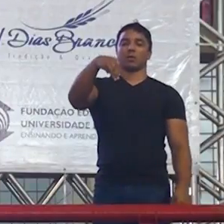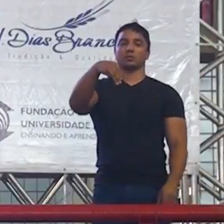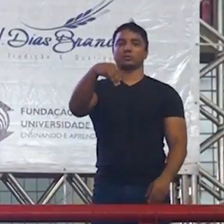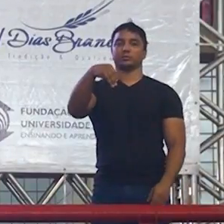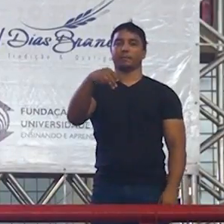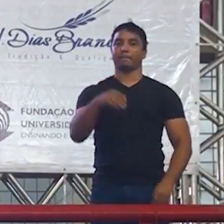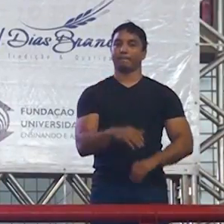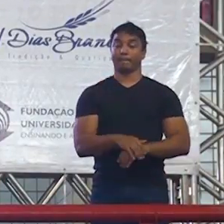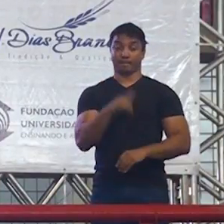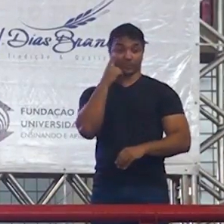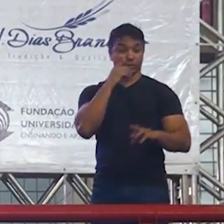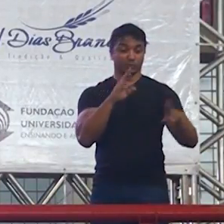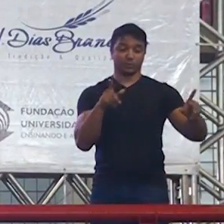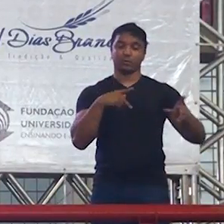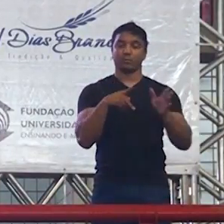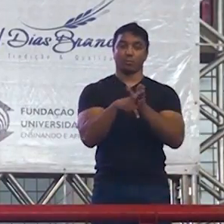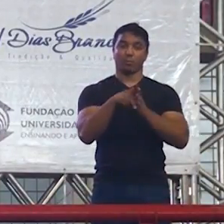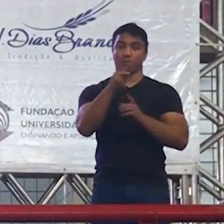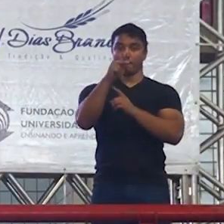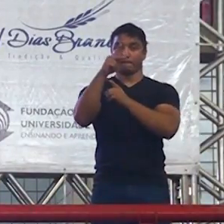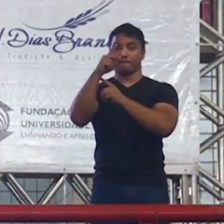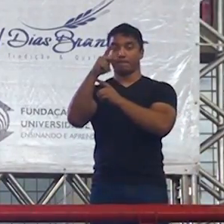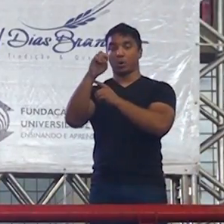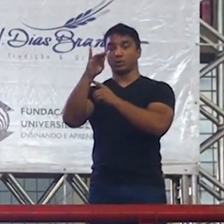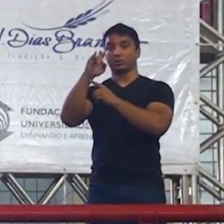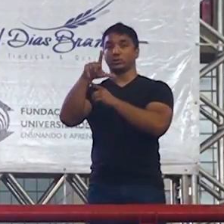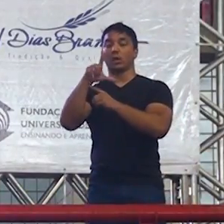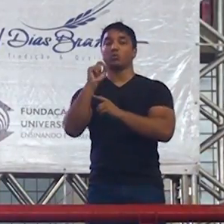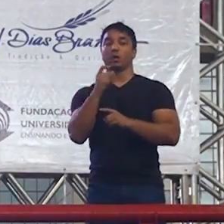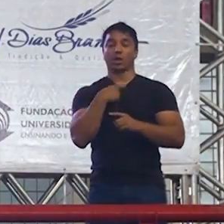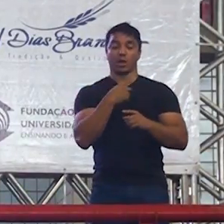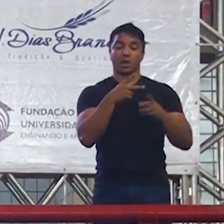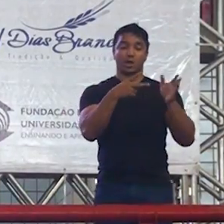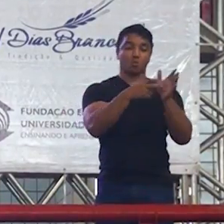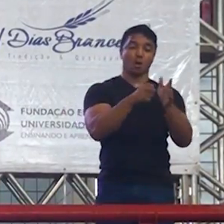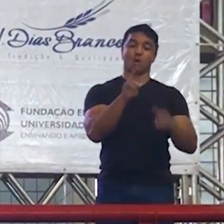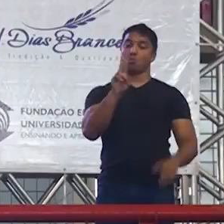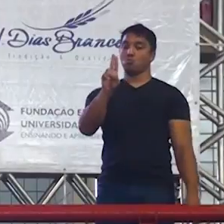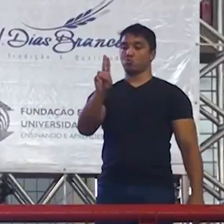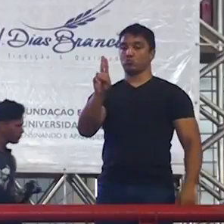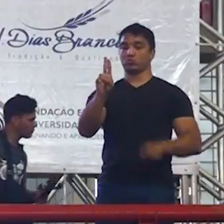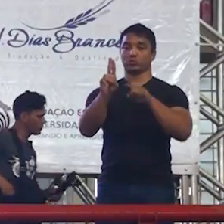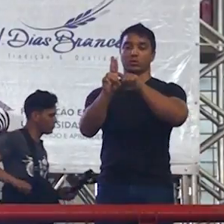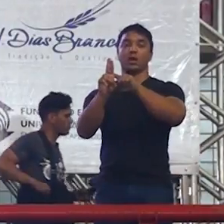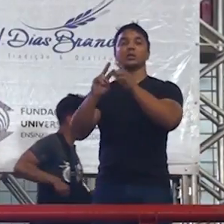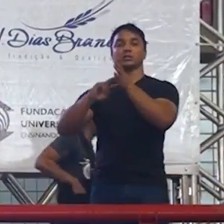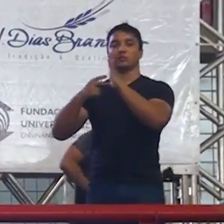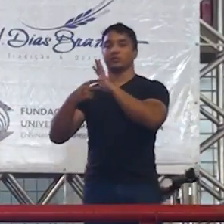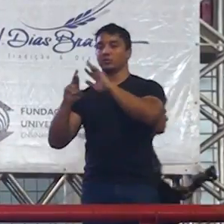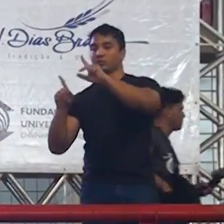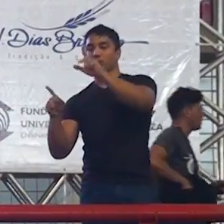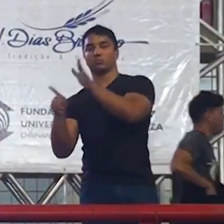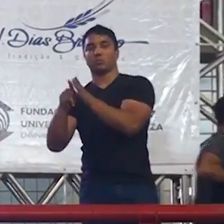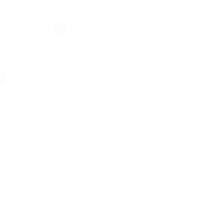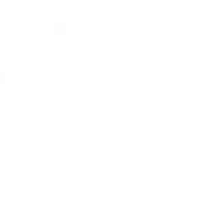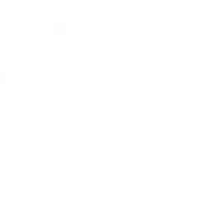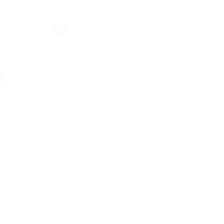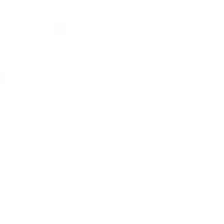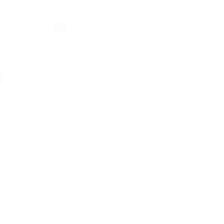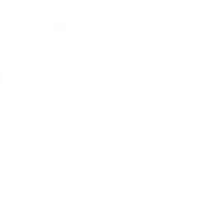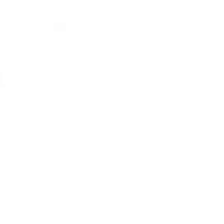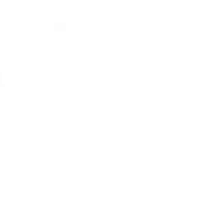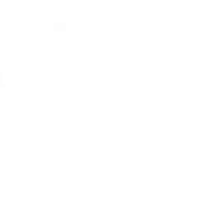essa diferença de potencial é igual a U, o que é U? Diferença de potencial. É igual